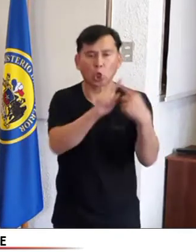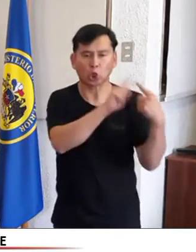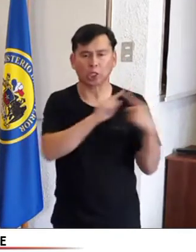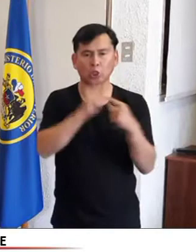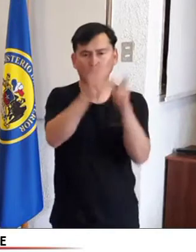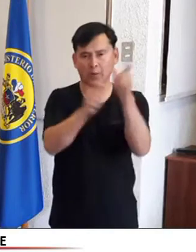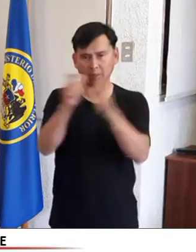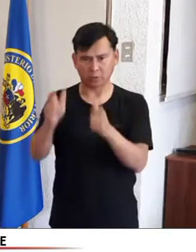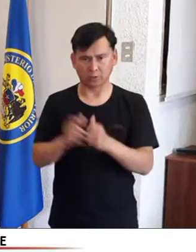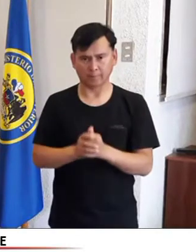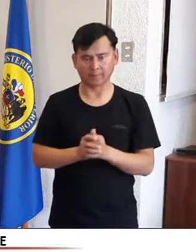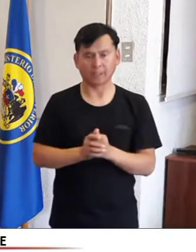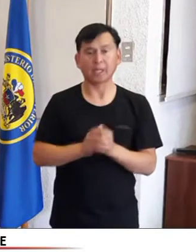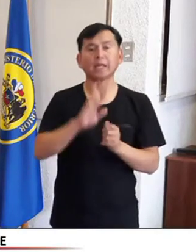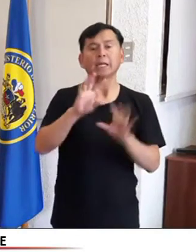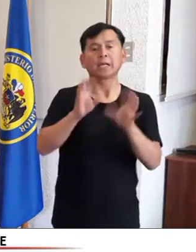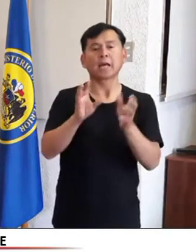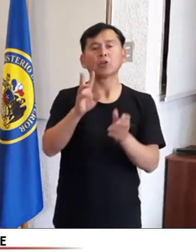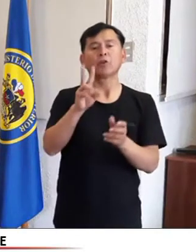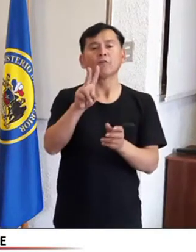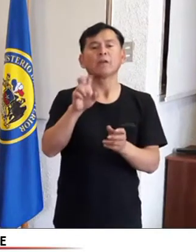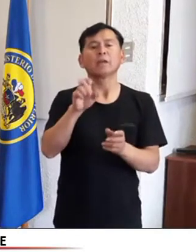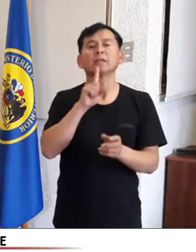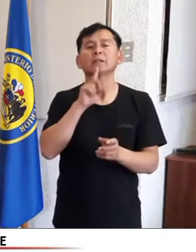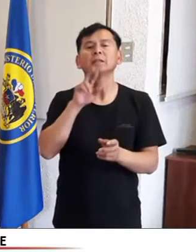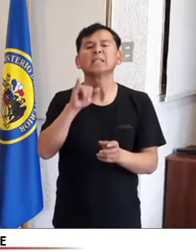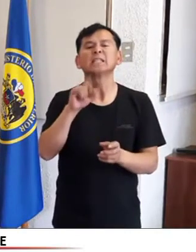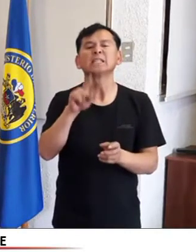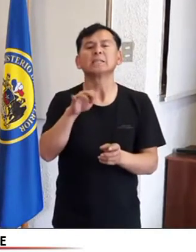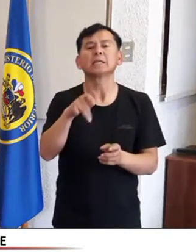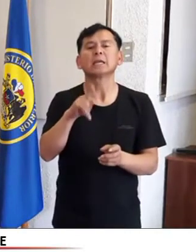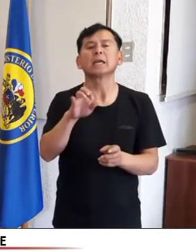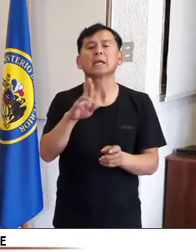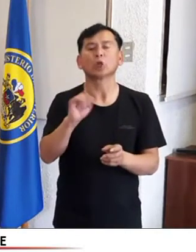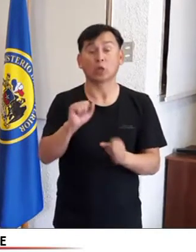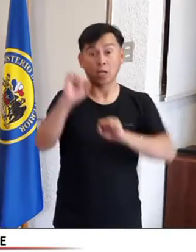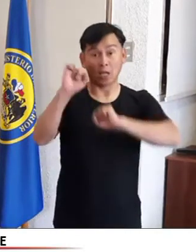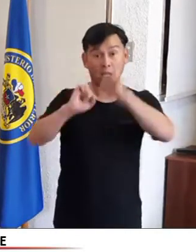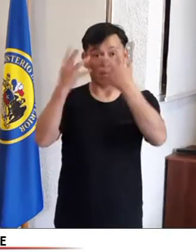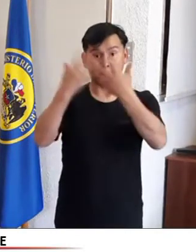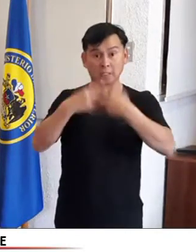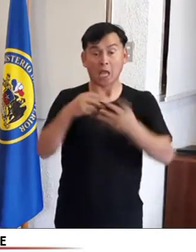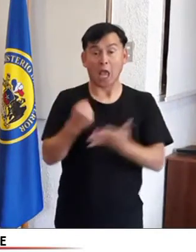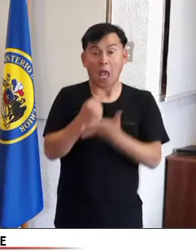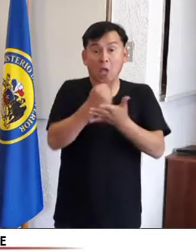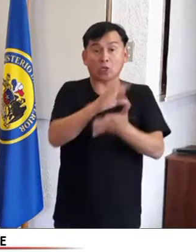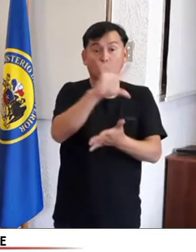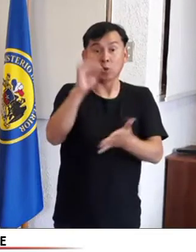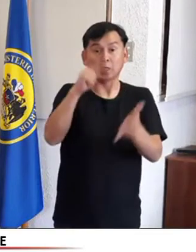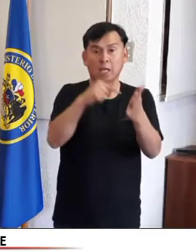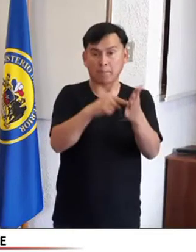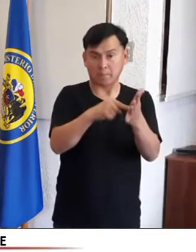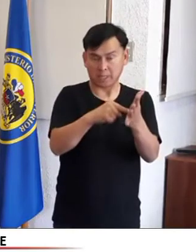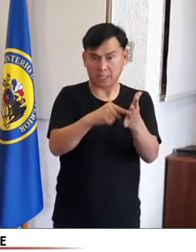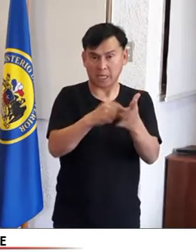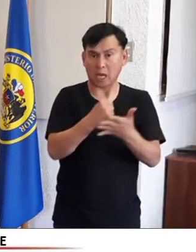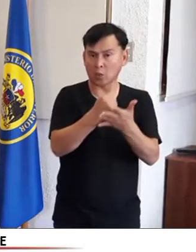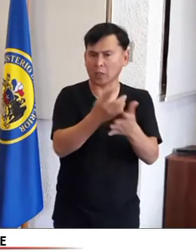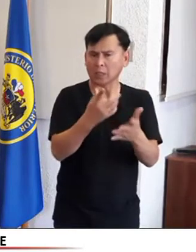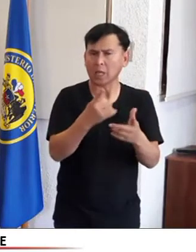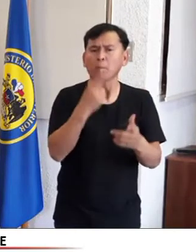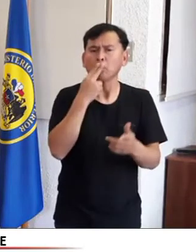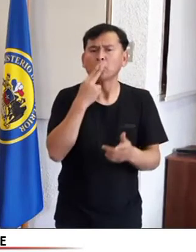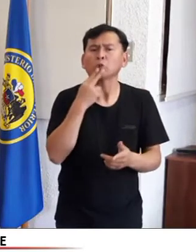locales. Radio Ventisqueros, el empresariado nacional comprometió ayuda por 50 mil millones. Desde Puerto Aguirre han